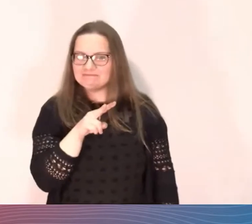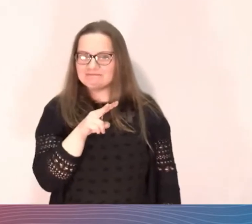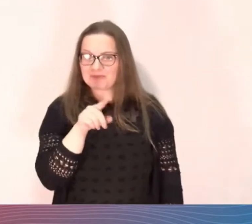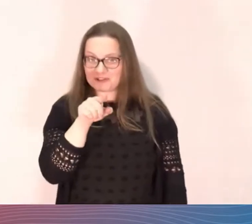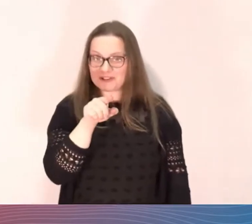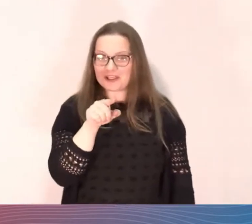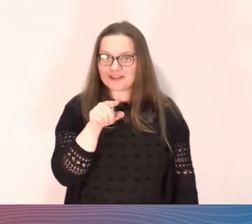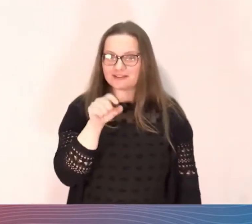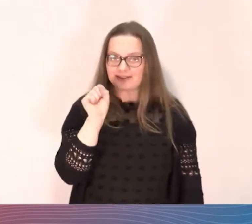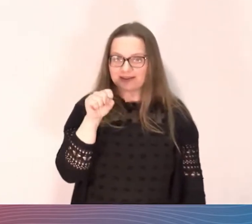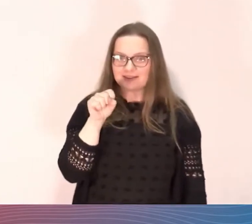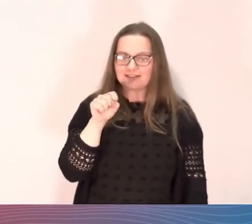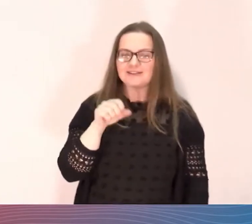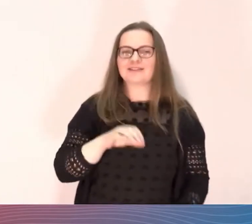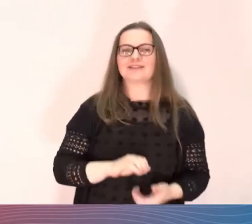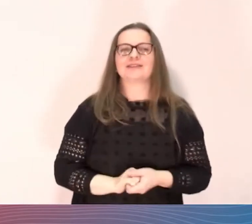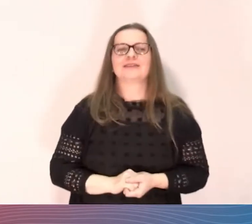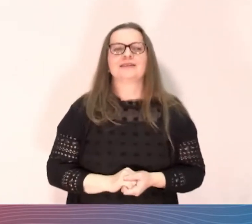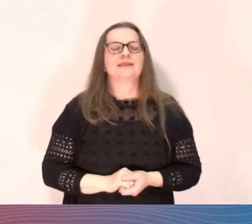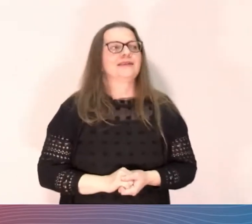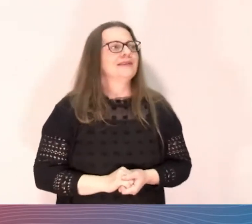De onde veio esse milagre?